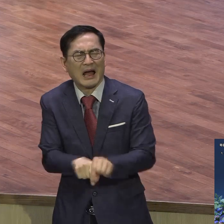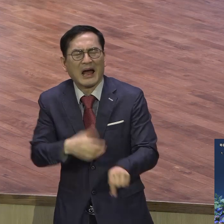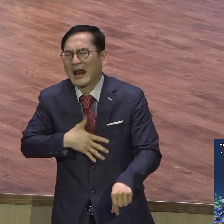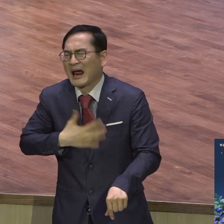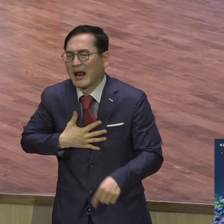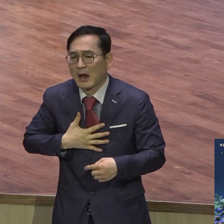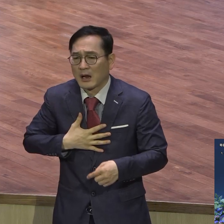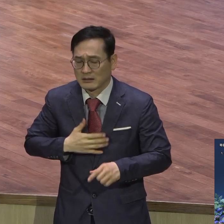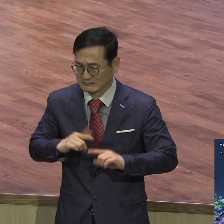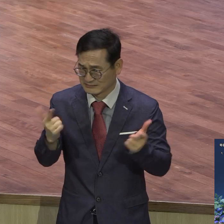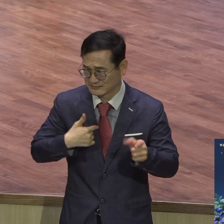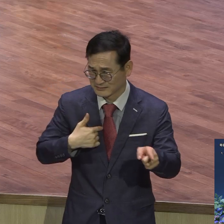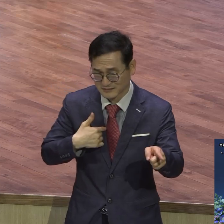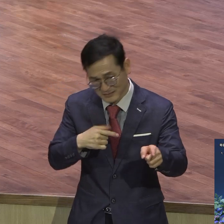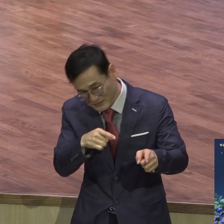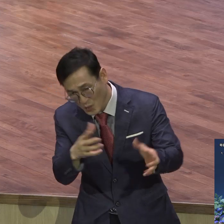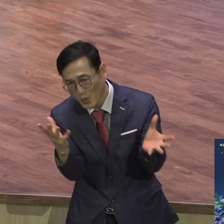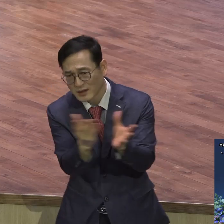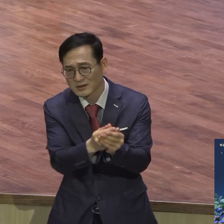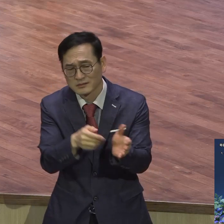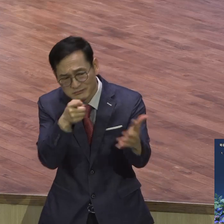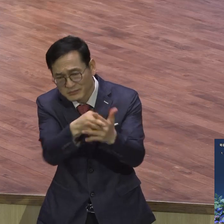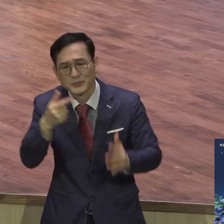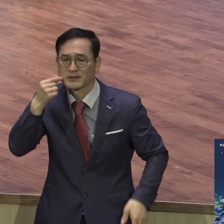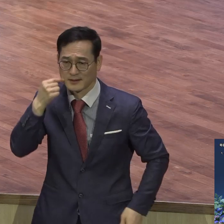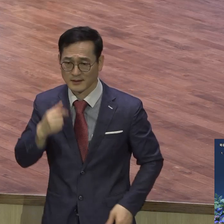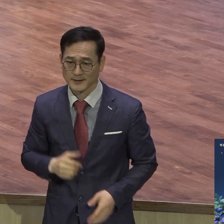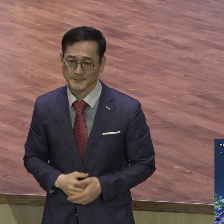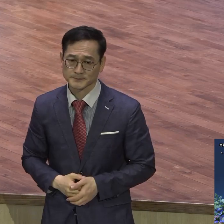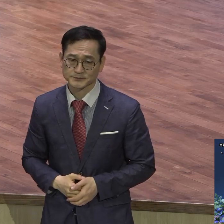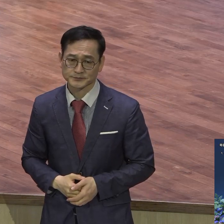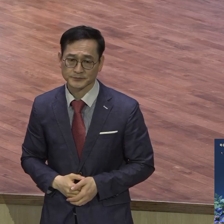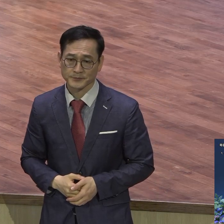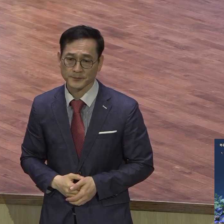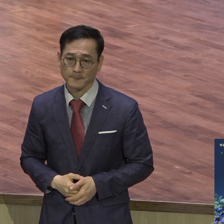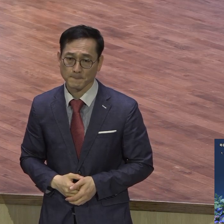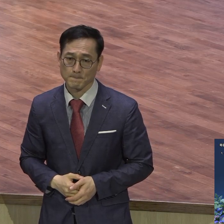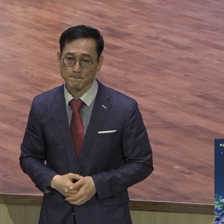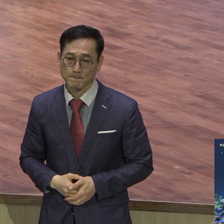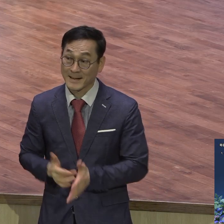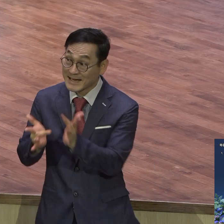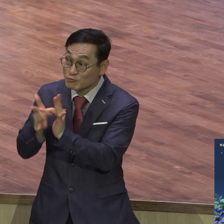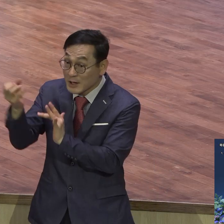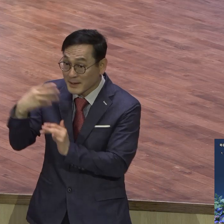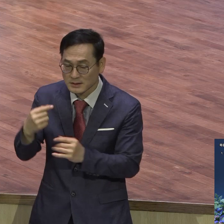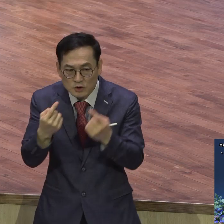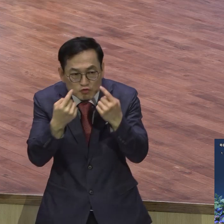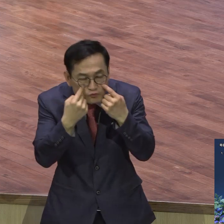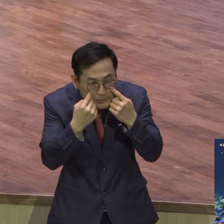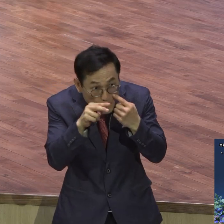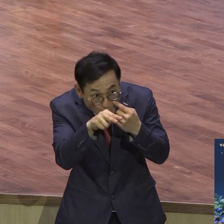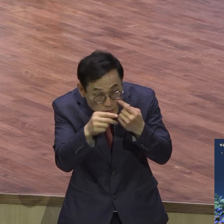예수님께서도 우리 시각을 근본적으로 바꾸라고 강조합니다 이 시각을 근본 바꾸라